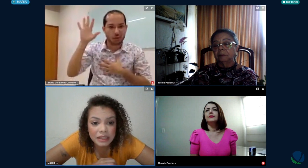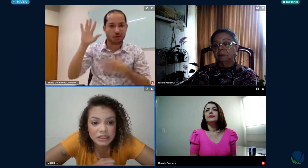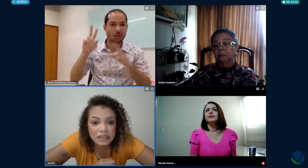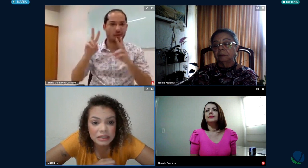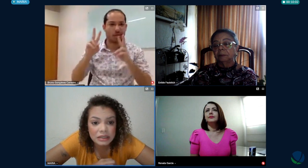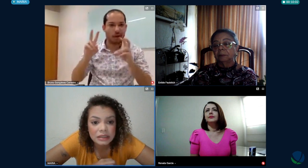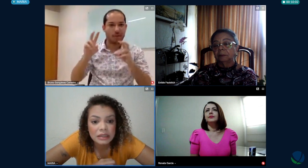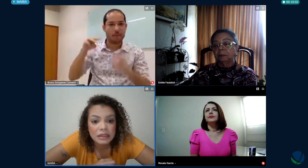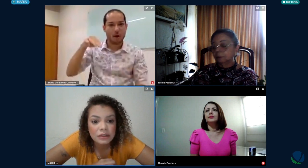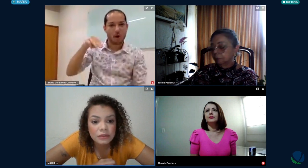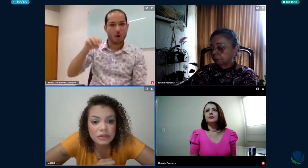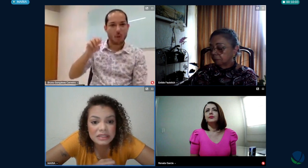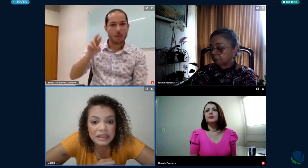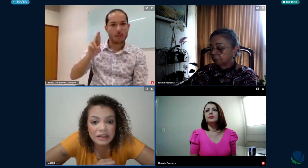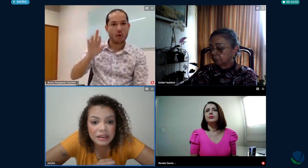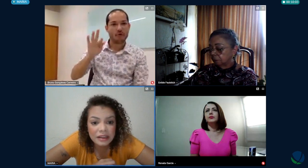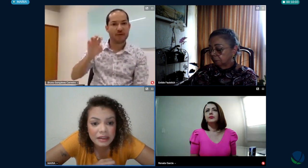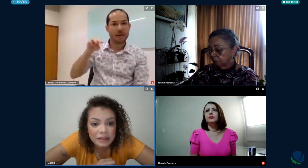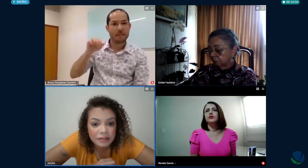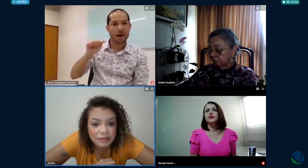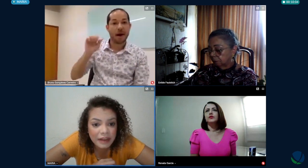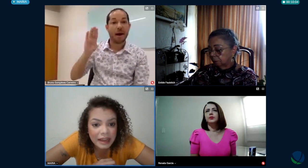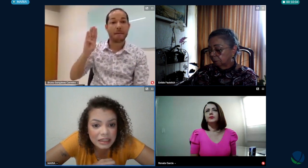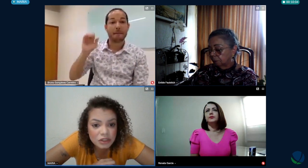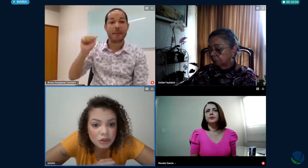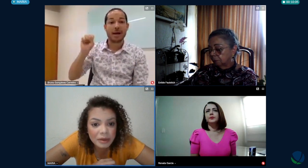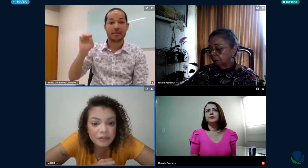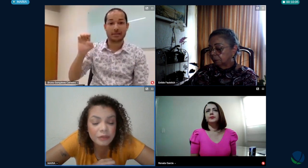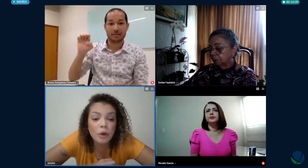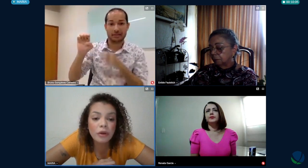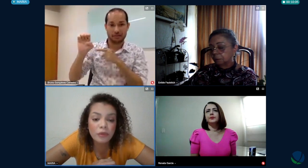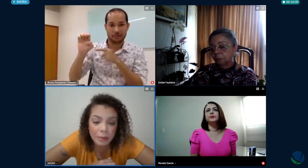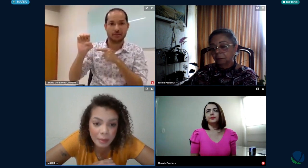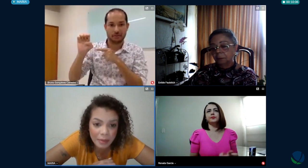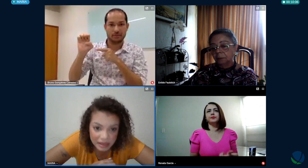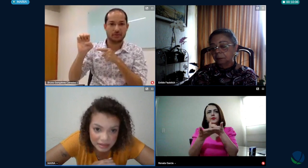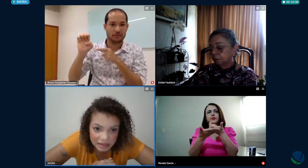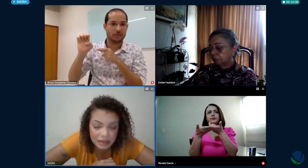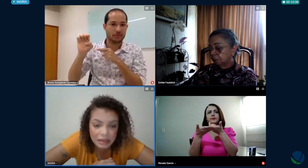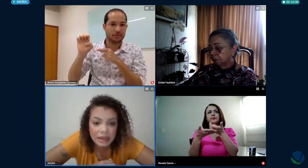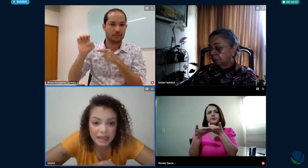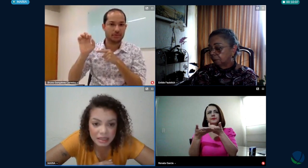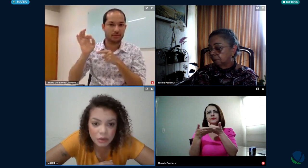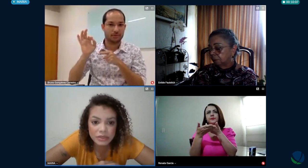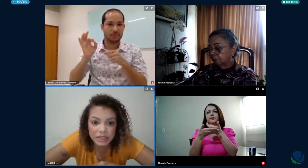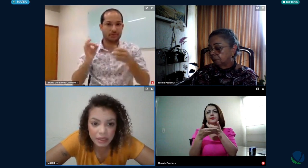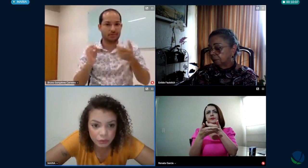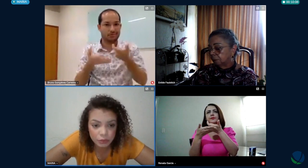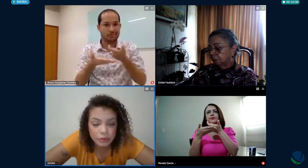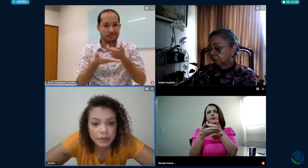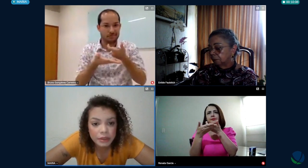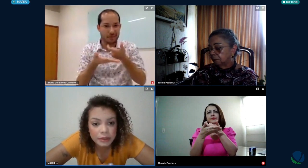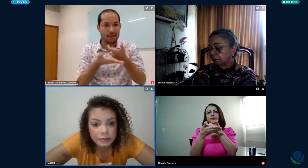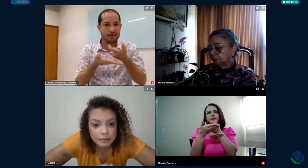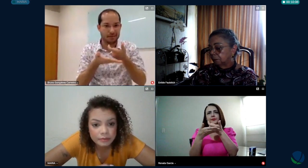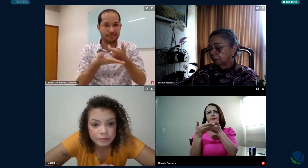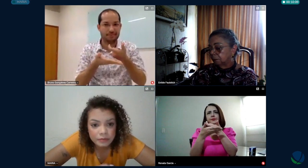Nessa página, você fala sobre morfema base, esse conceito.